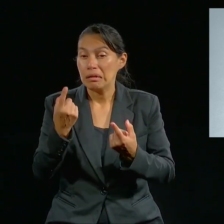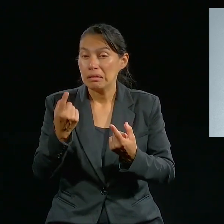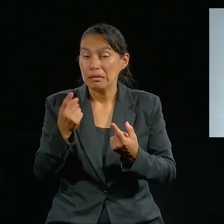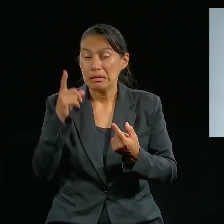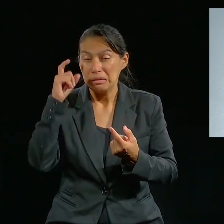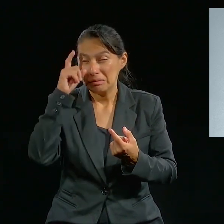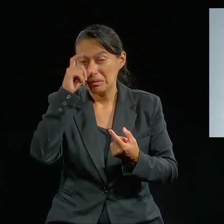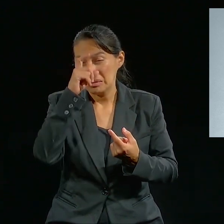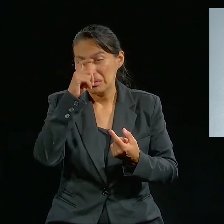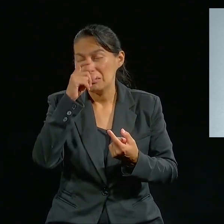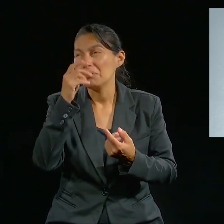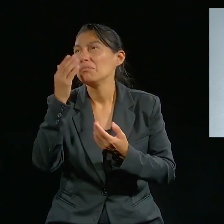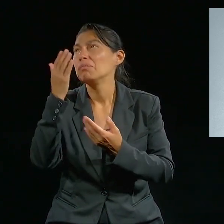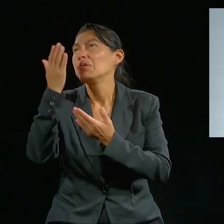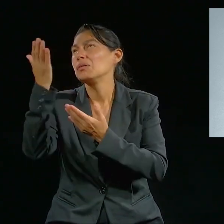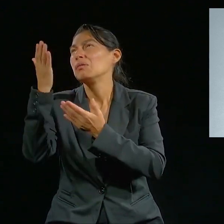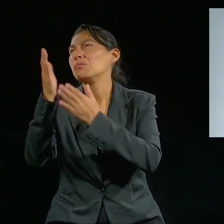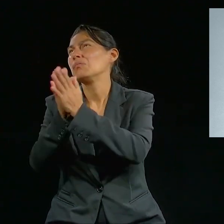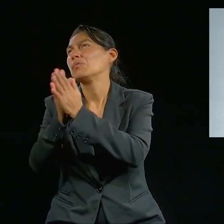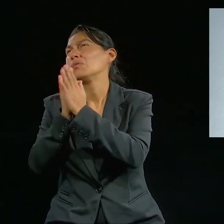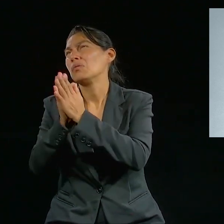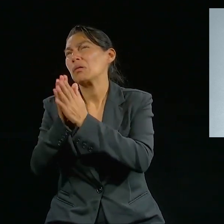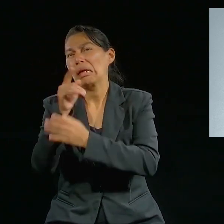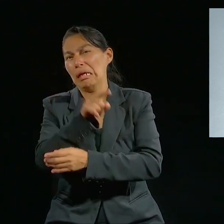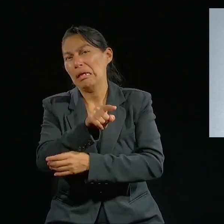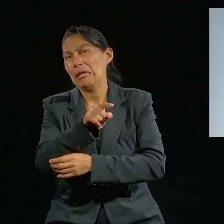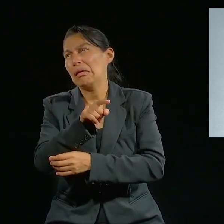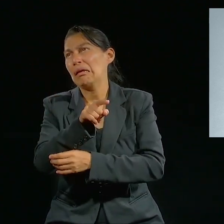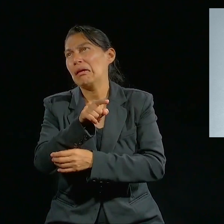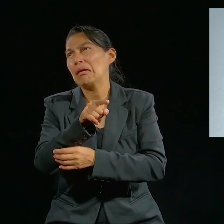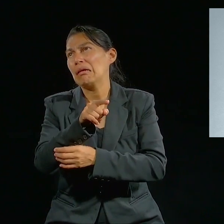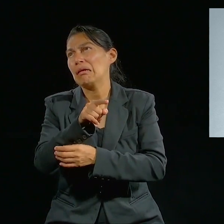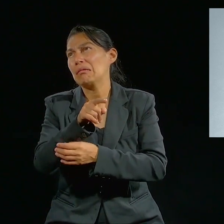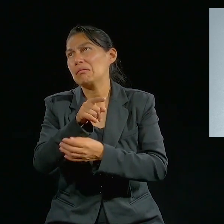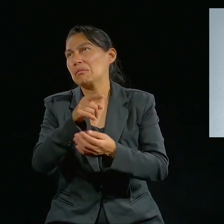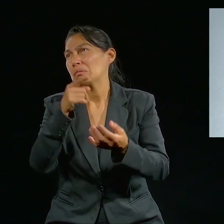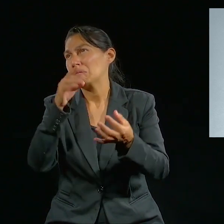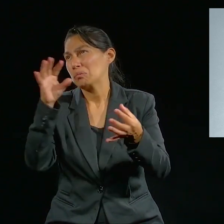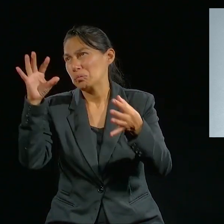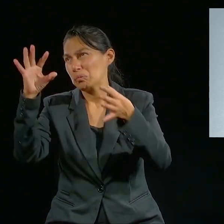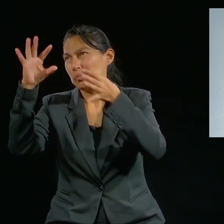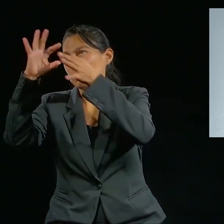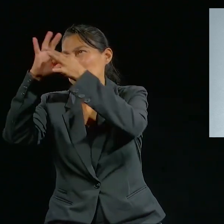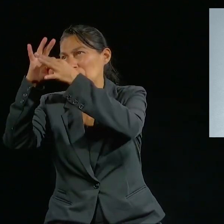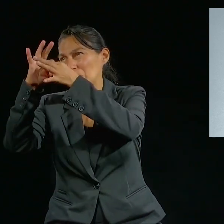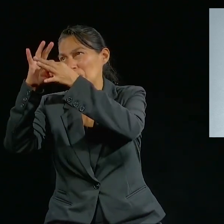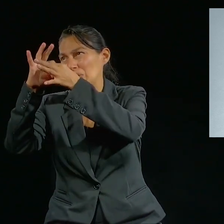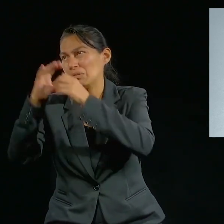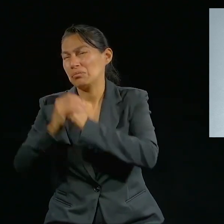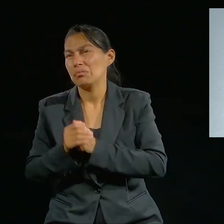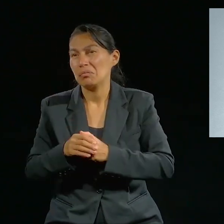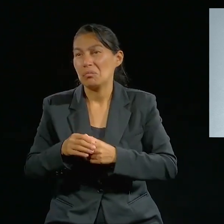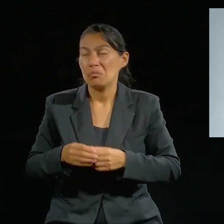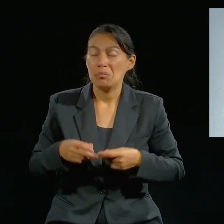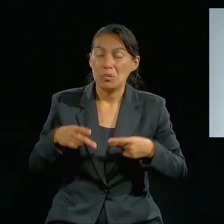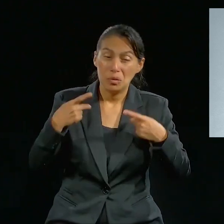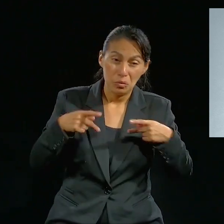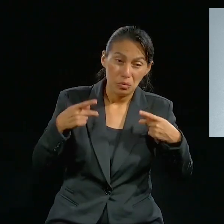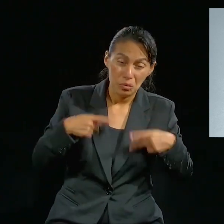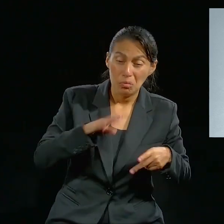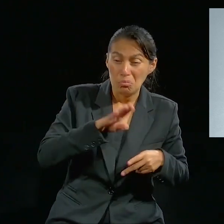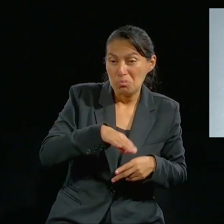una situación crítica, es pedirle para que esa persona esté a cuentas con Dios, porque eso es lo más importante. Al final la vida pasa,